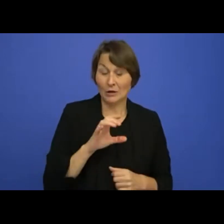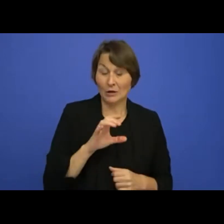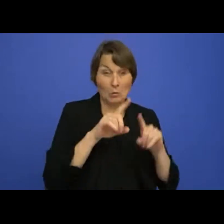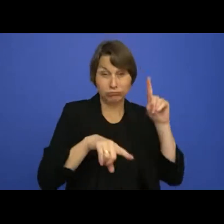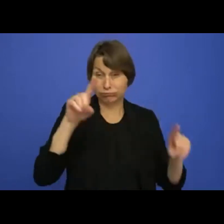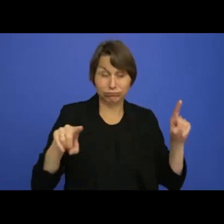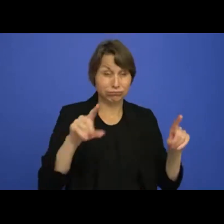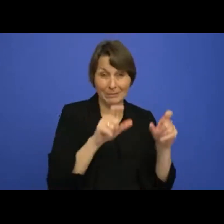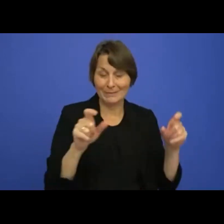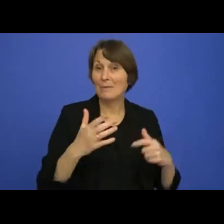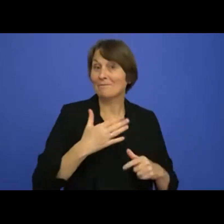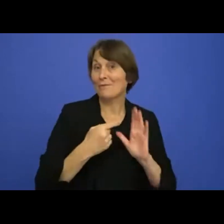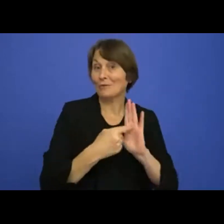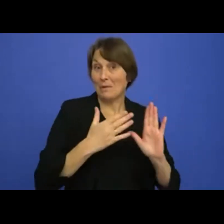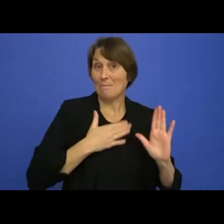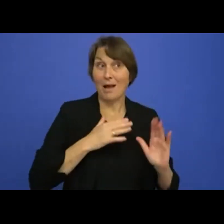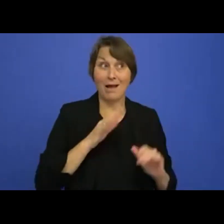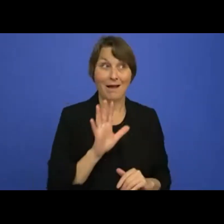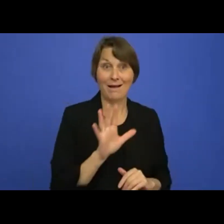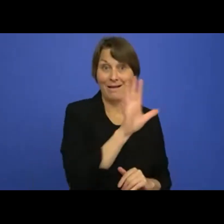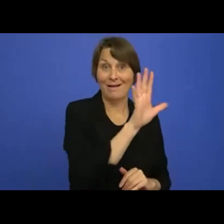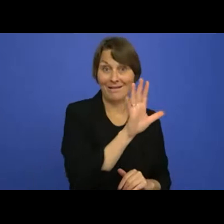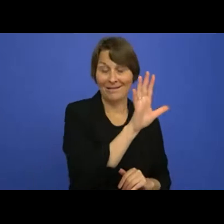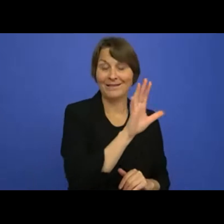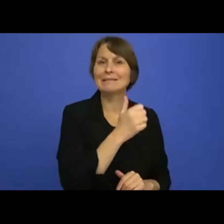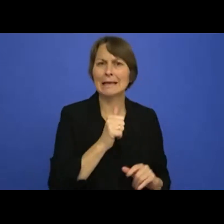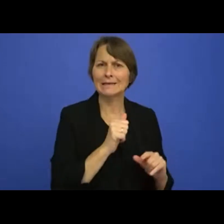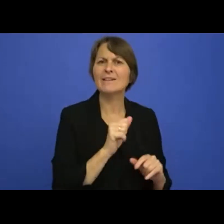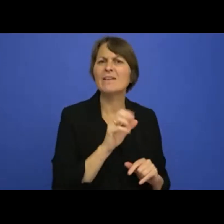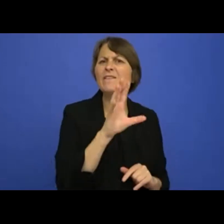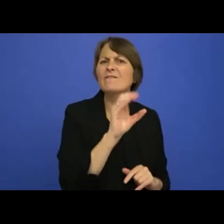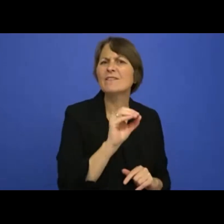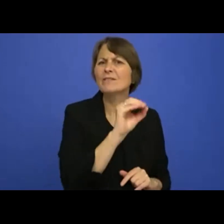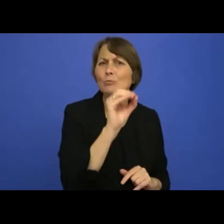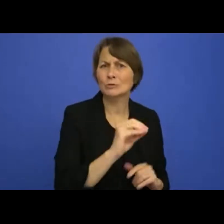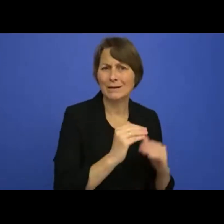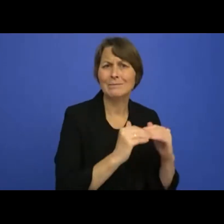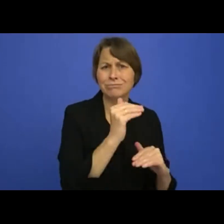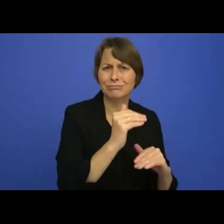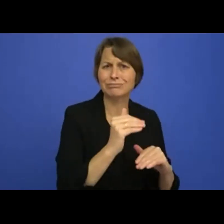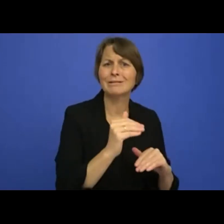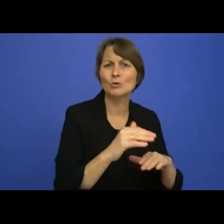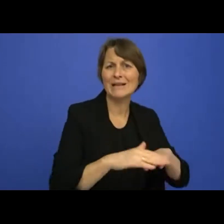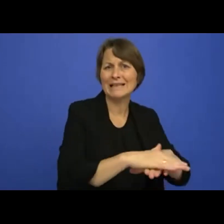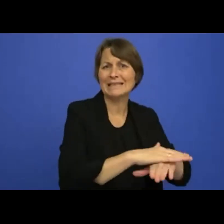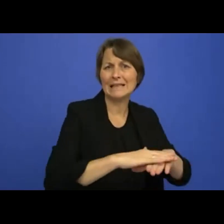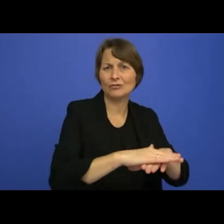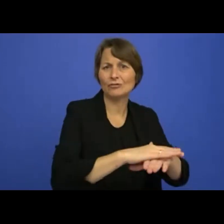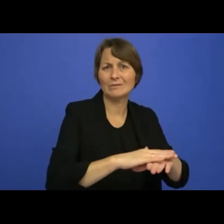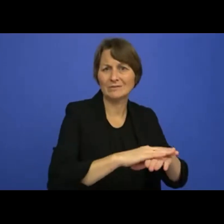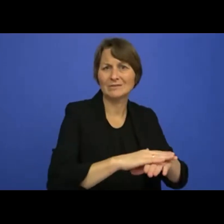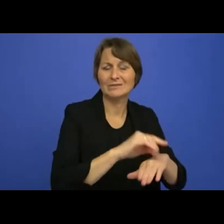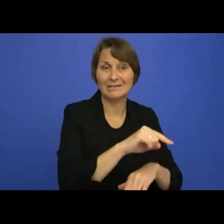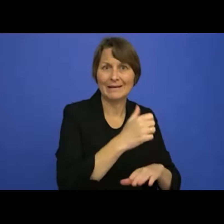voilà. Donc, je vais prendre l'exemple de mon territoire. Nous avons 50% de population